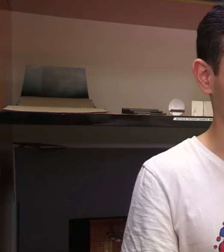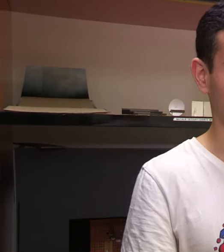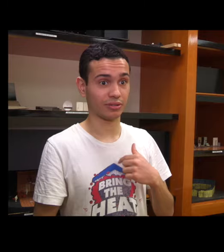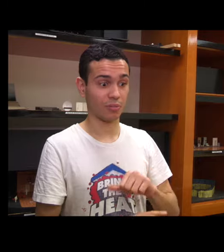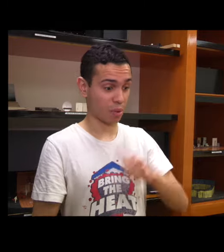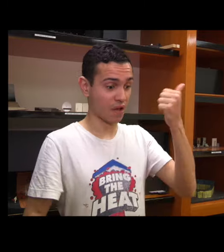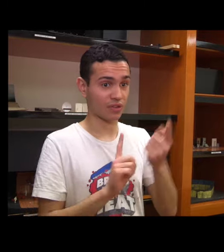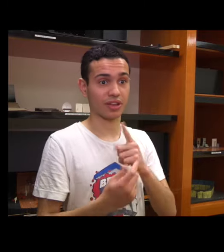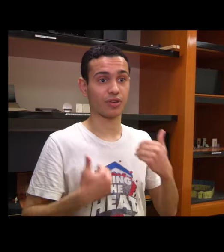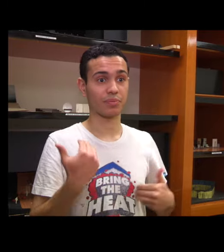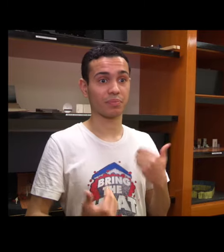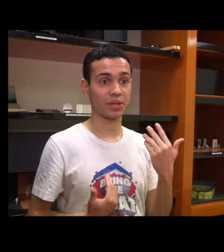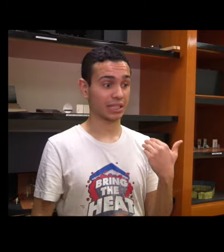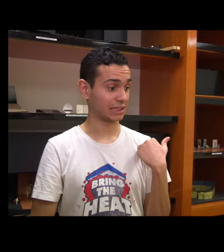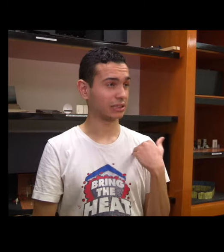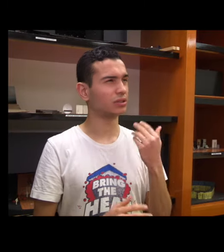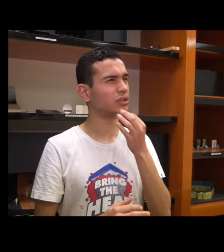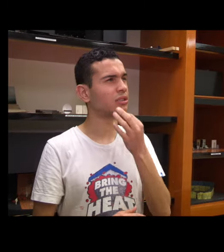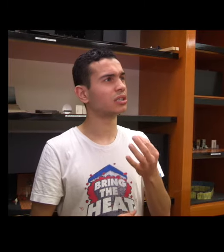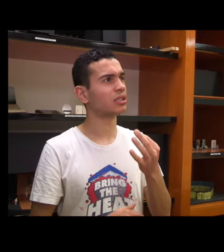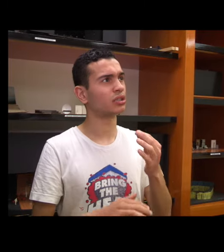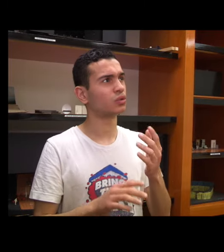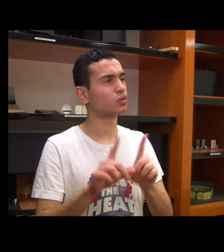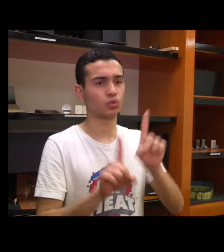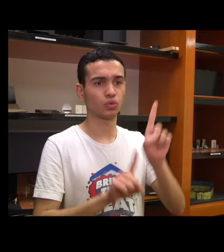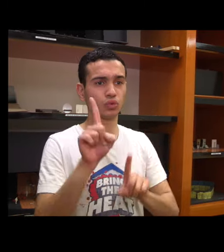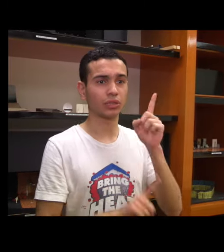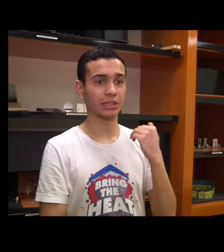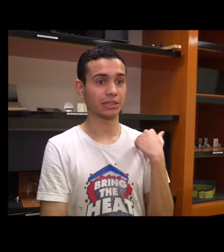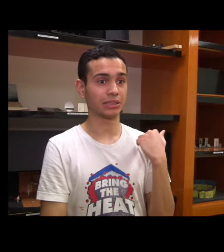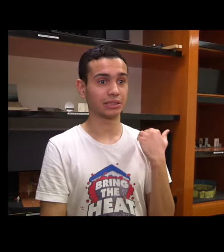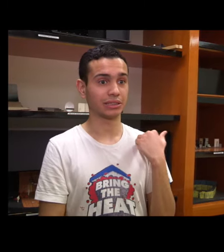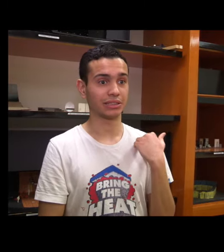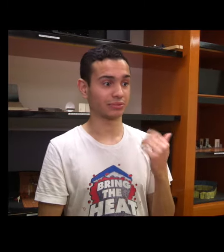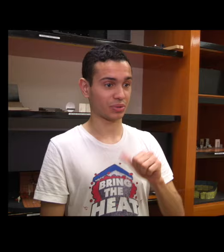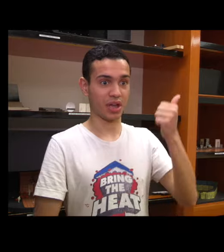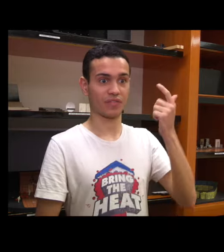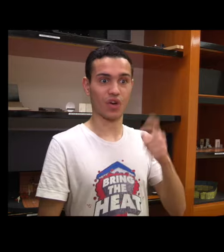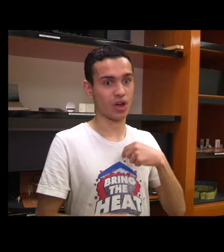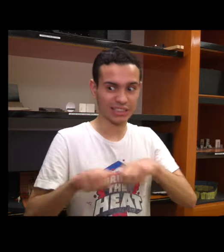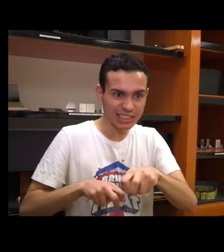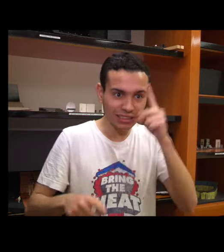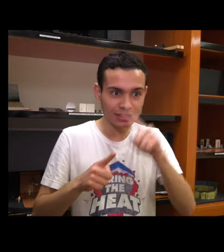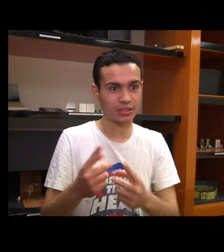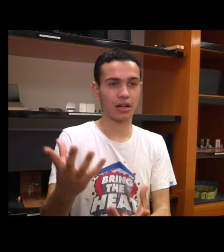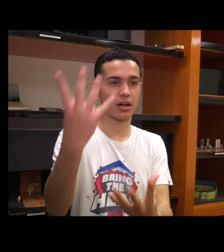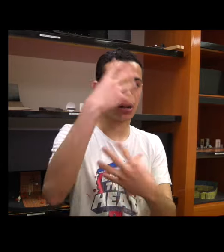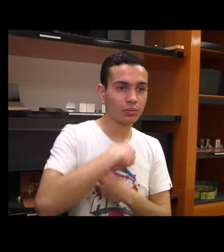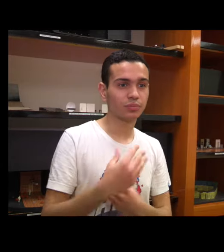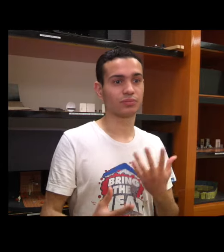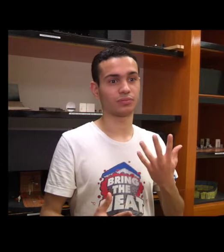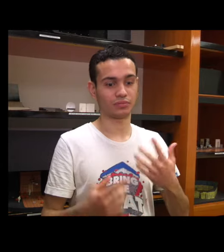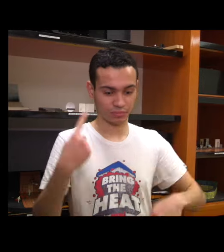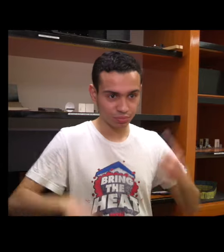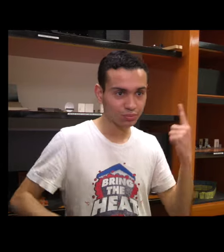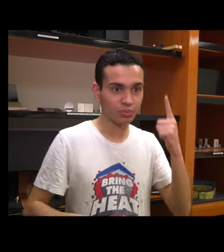On peut dire que je suis comédien depuis juillet dernier. Donc c'était important pour moi de pouvoir suivre une formation pour jouer